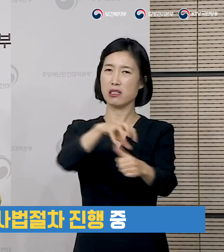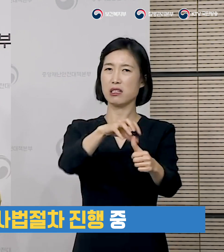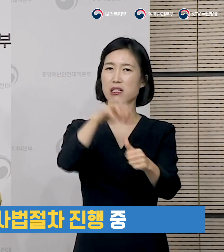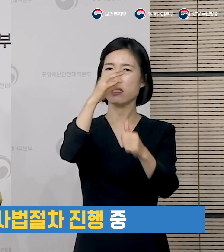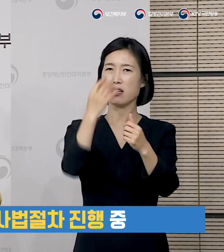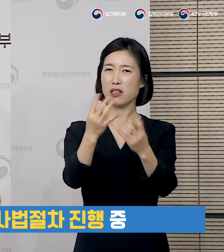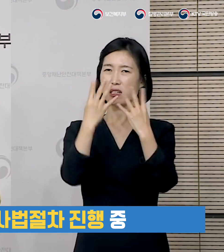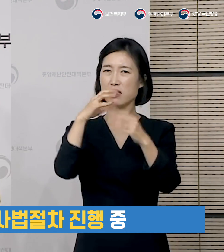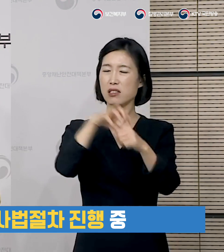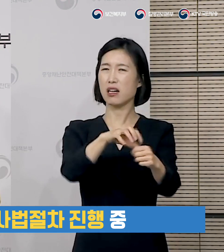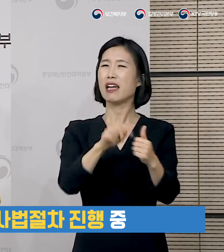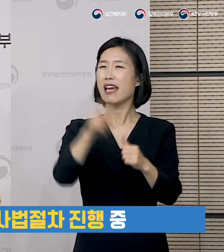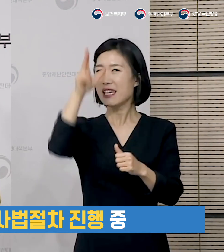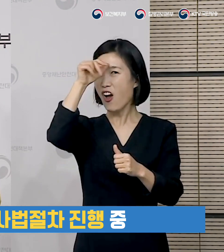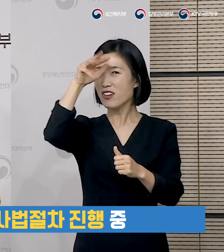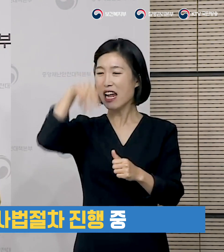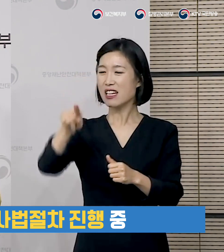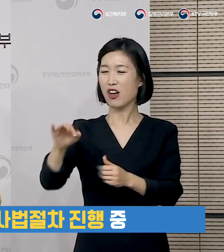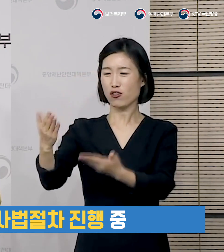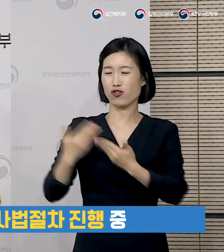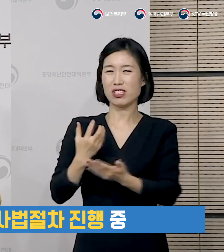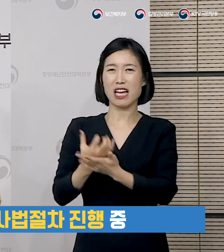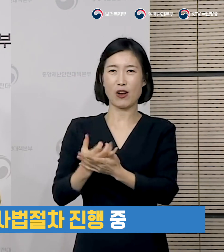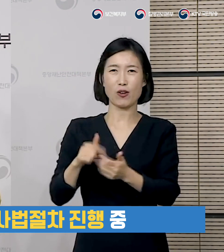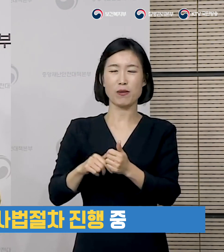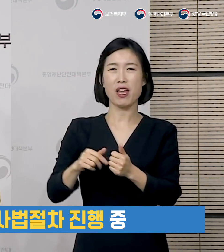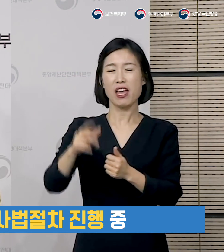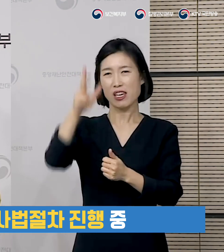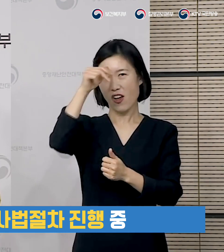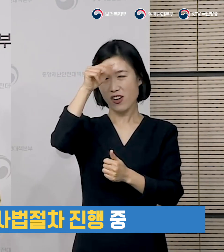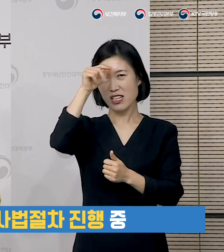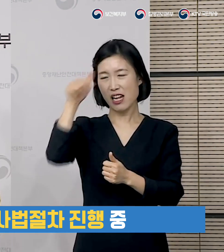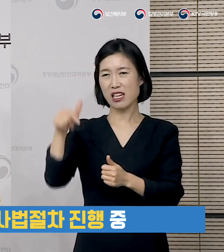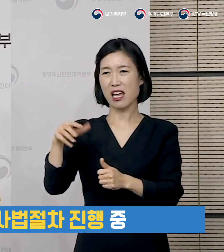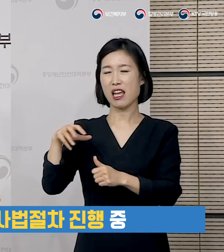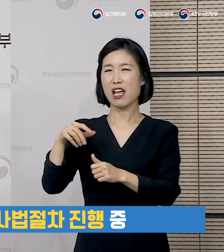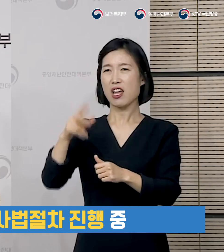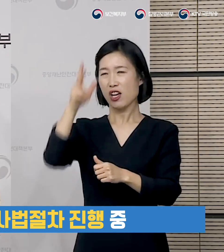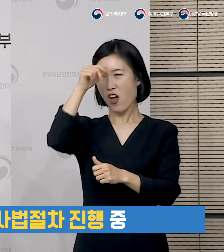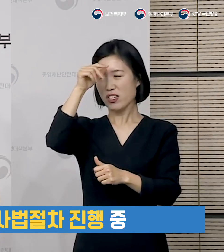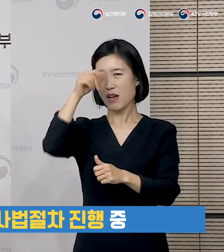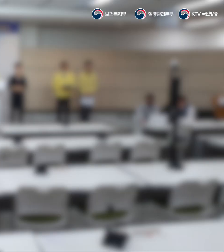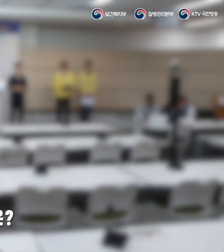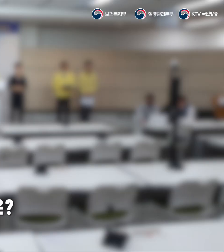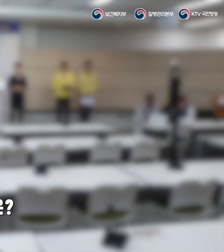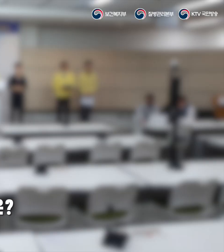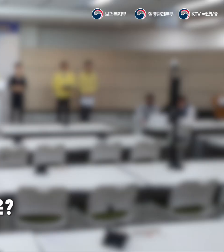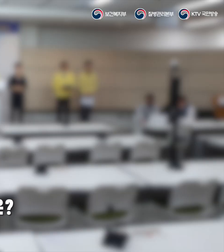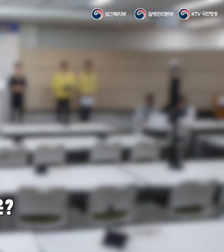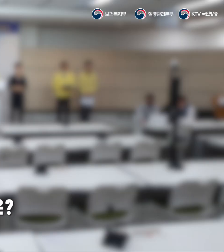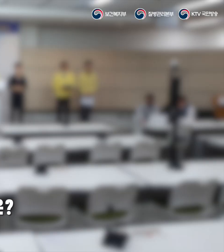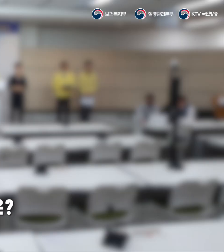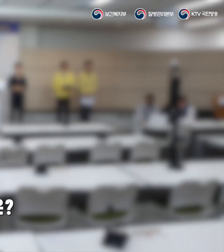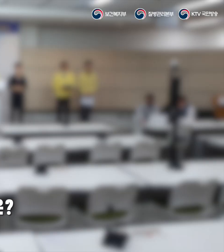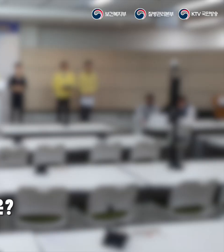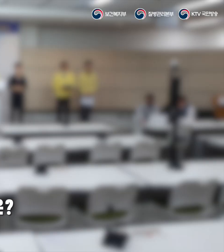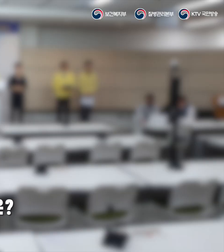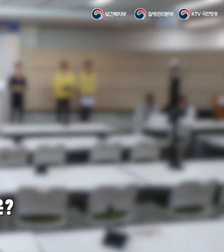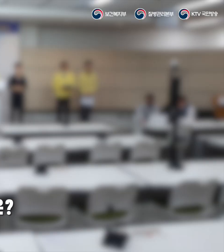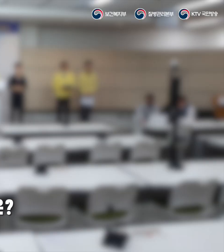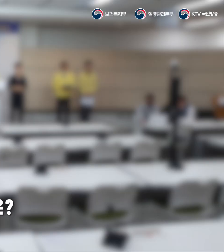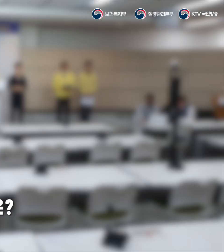요건 경찰청 자료이기 때문에 경찰이 기소 의견으로 검찰에 송치했다라는 뜻입니다.